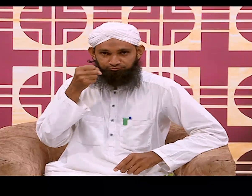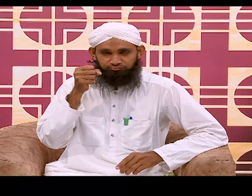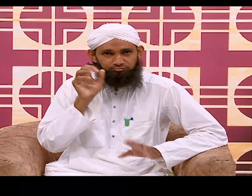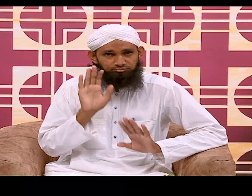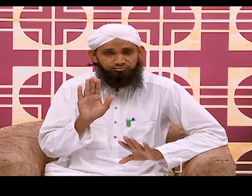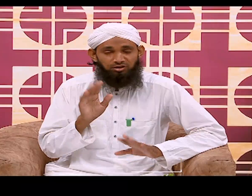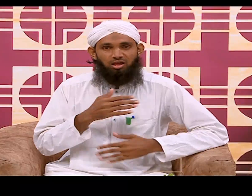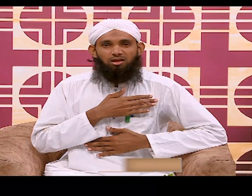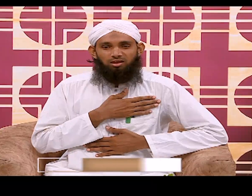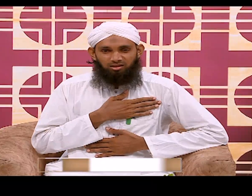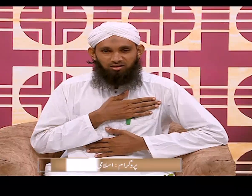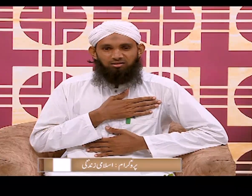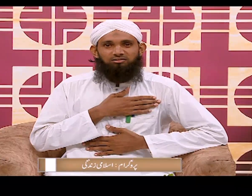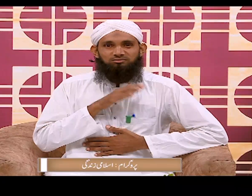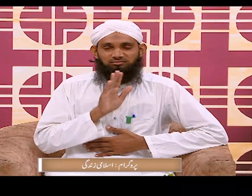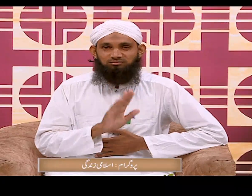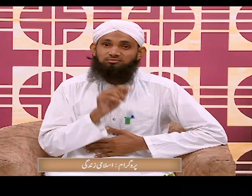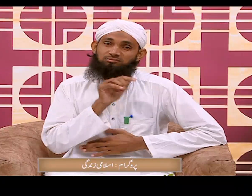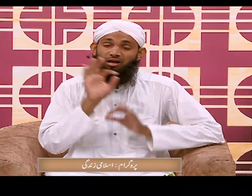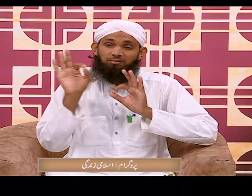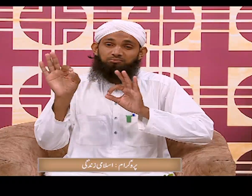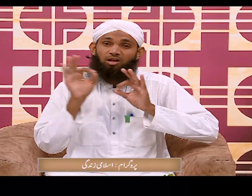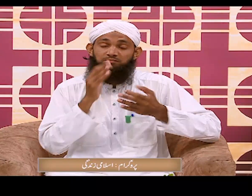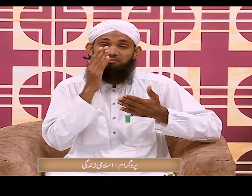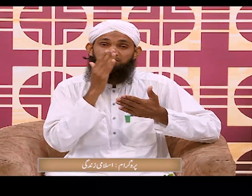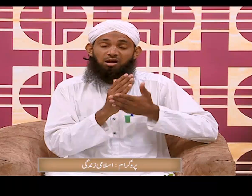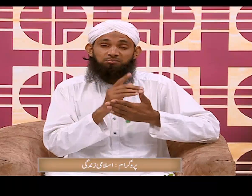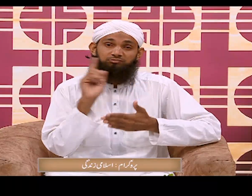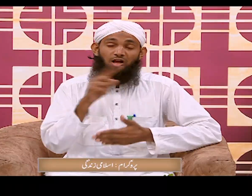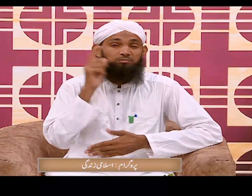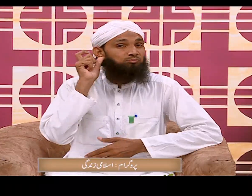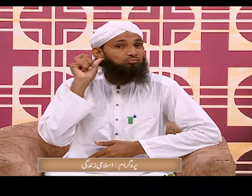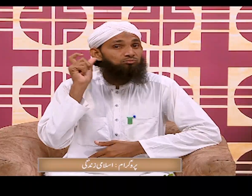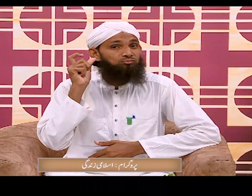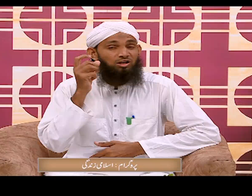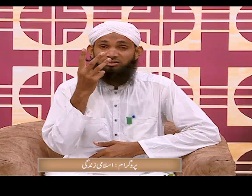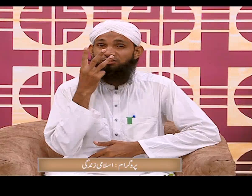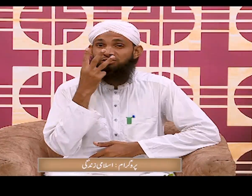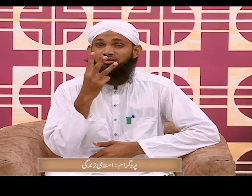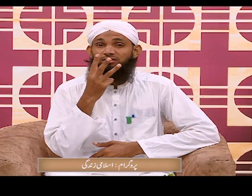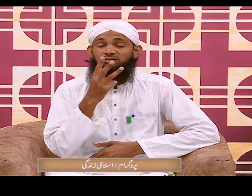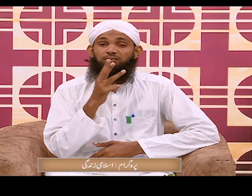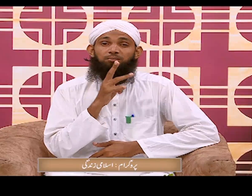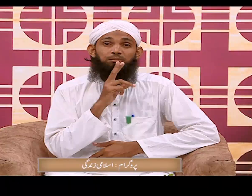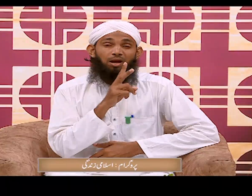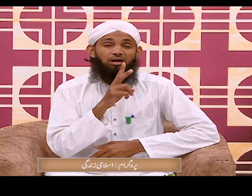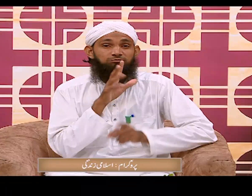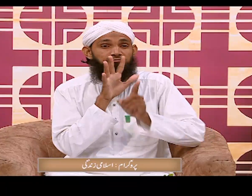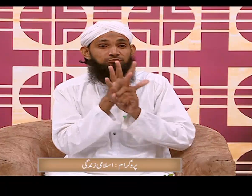ہے، سانس چل رہی ہے، اس وقت تک ہر مسلمان پر 3 باتیں لازم ہیں۔